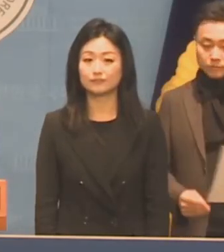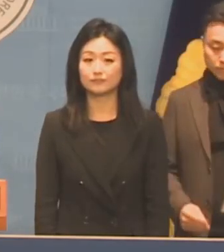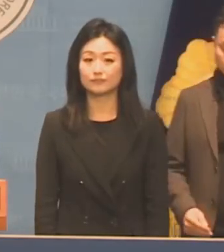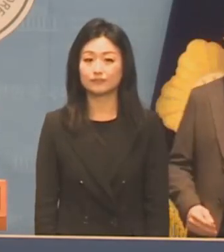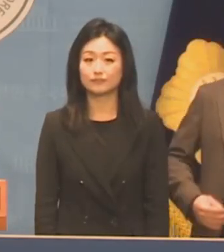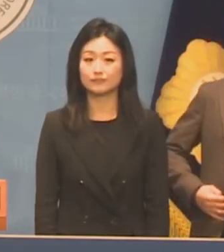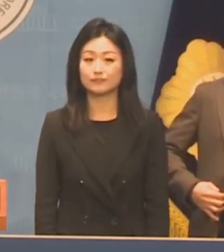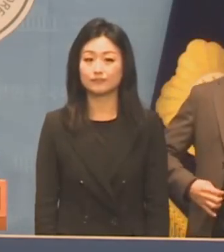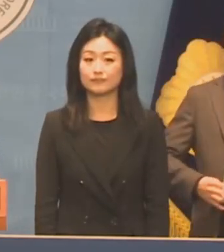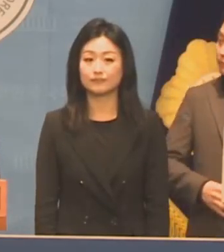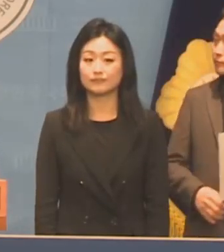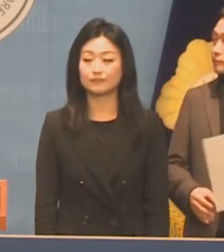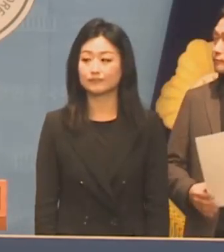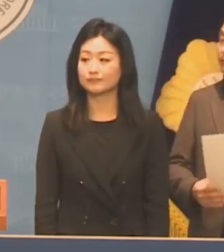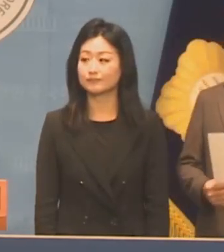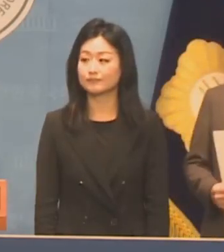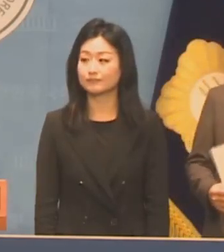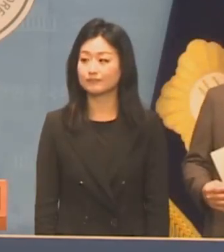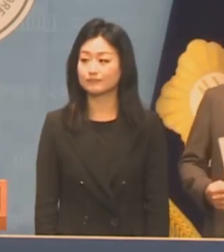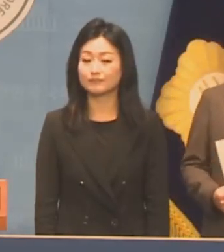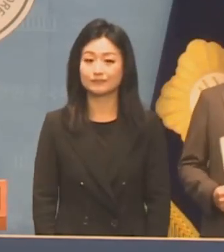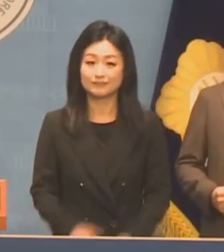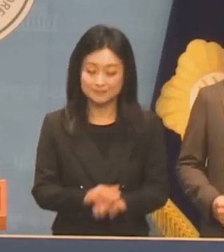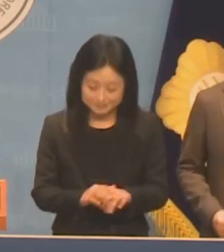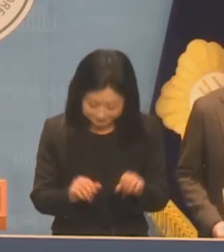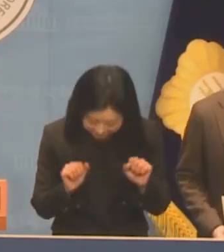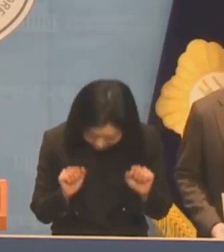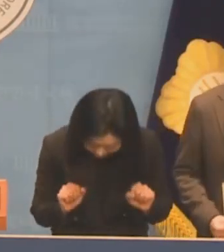네, 인사합니다. 예, 안녕하세요.